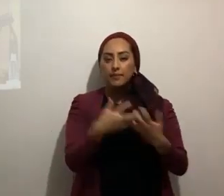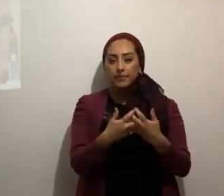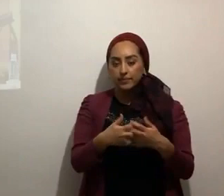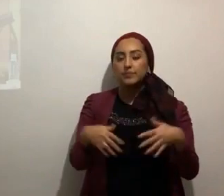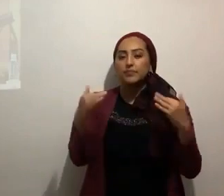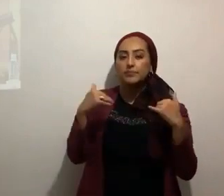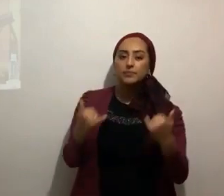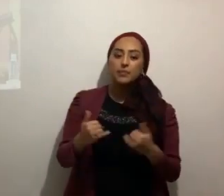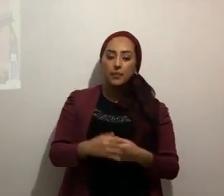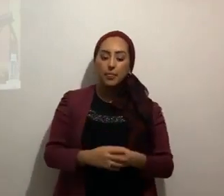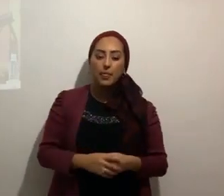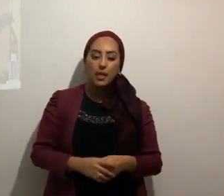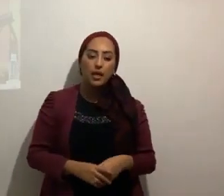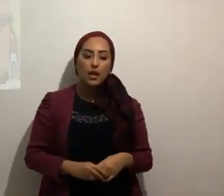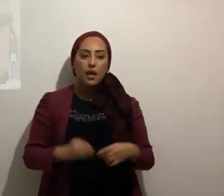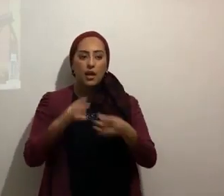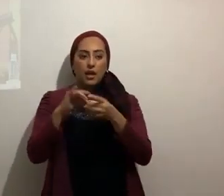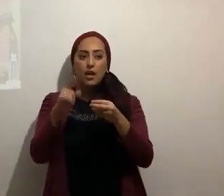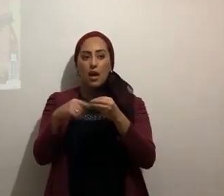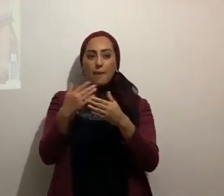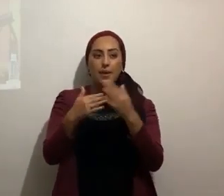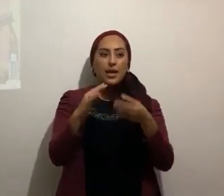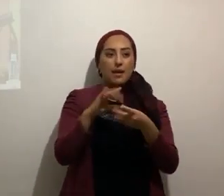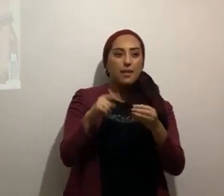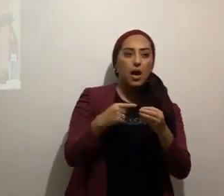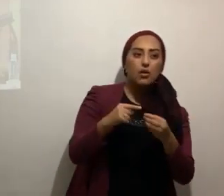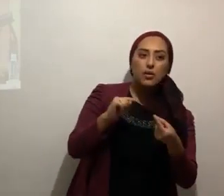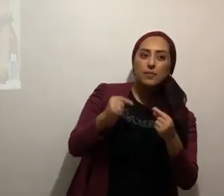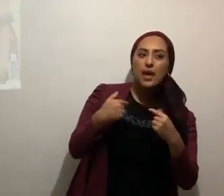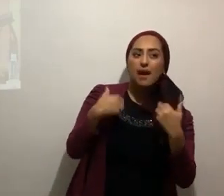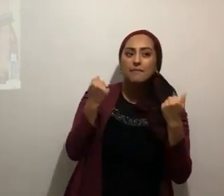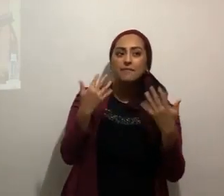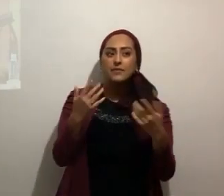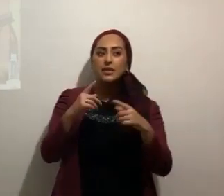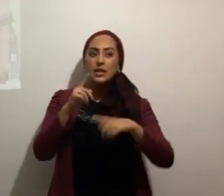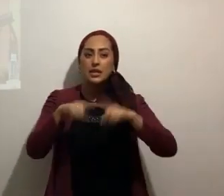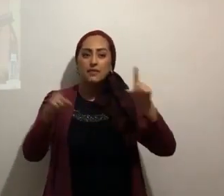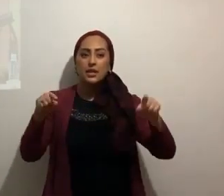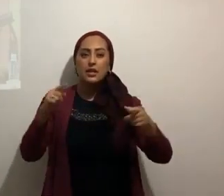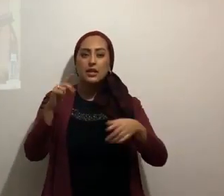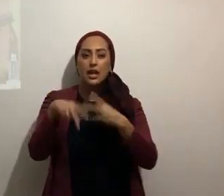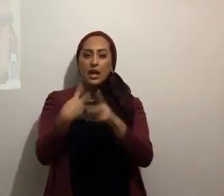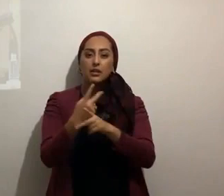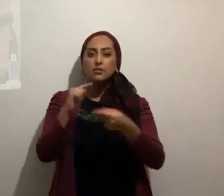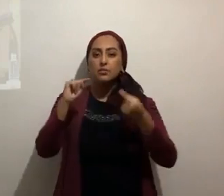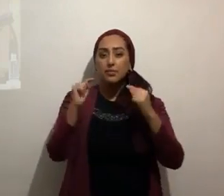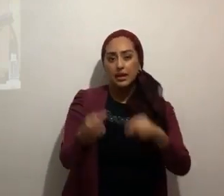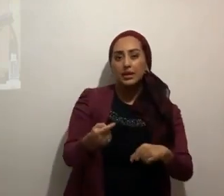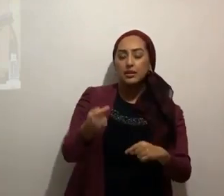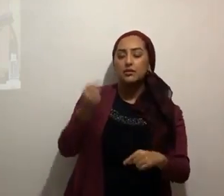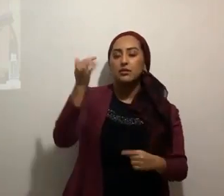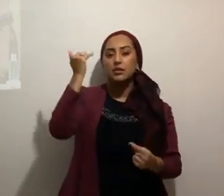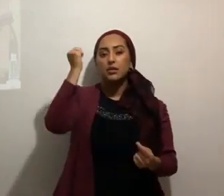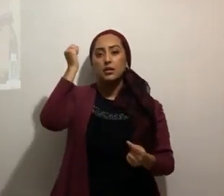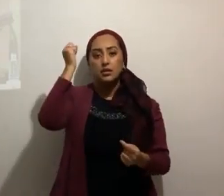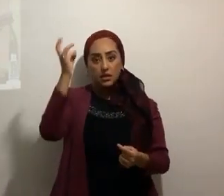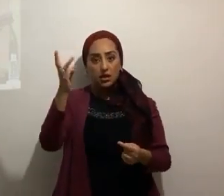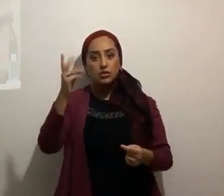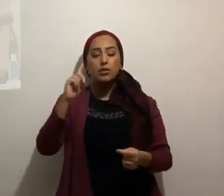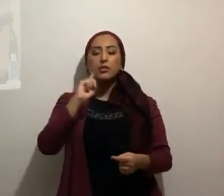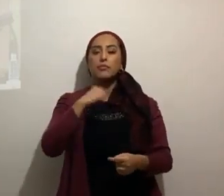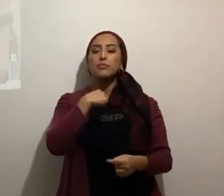Ahora, hablando un poquito sobre el sufrimiento, hay diferentes clases de sufrimiento. Yahshua